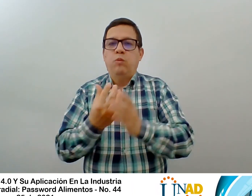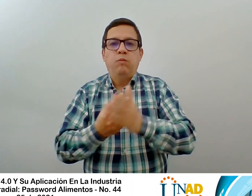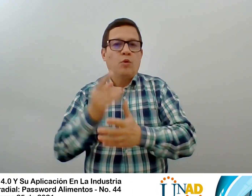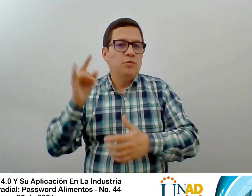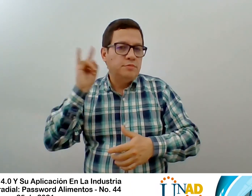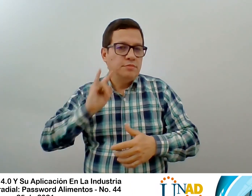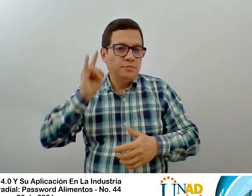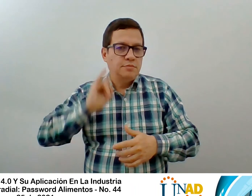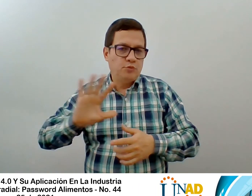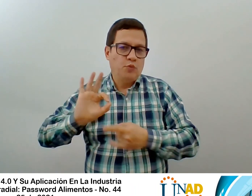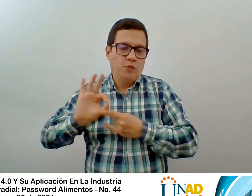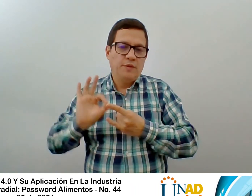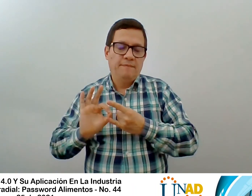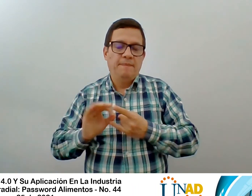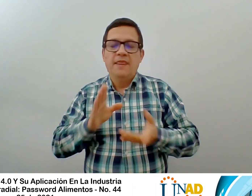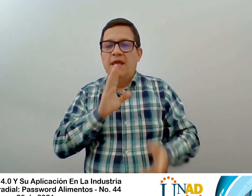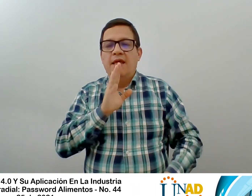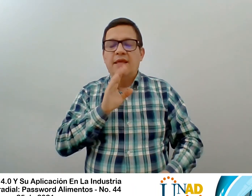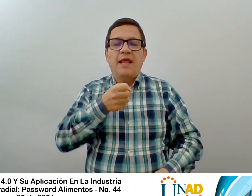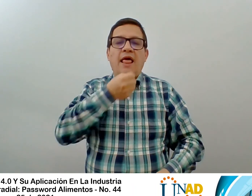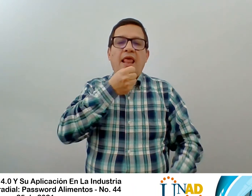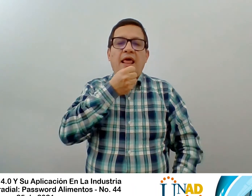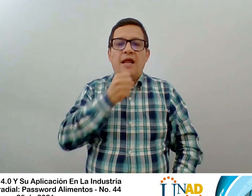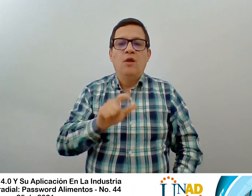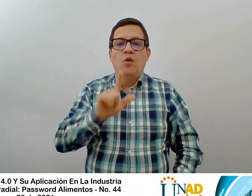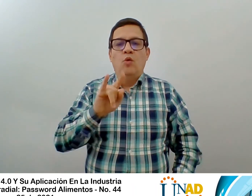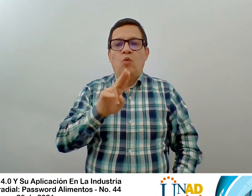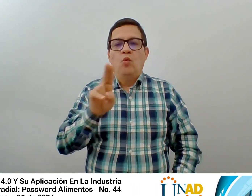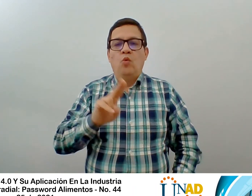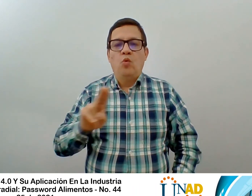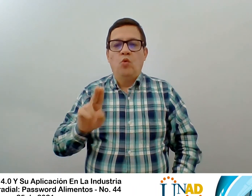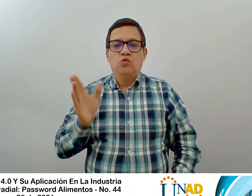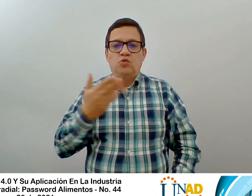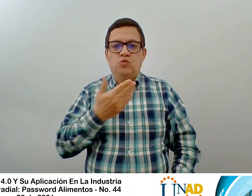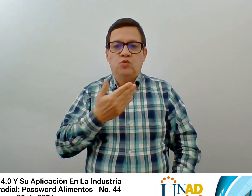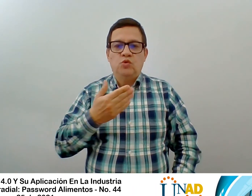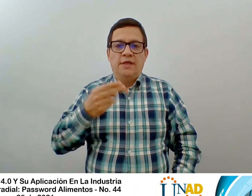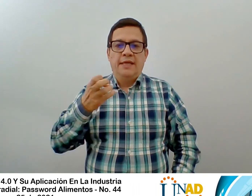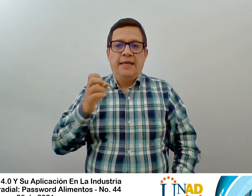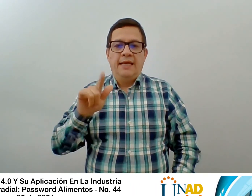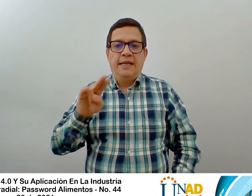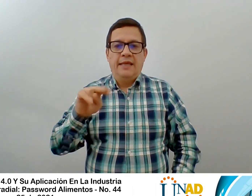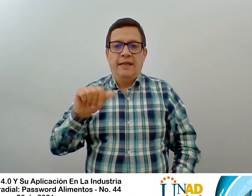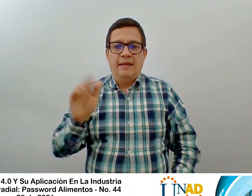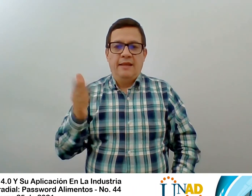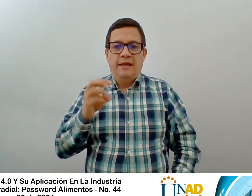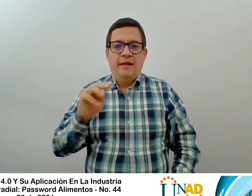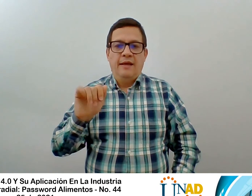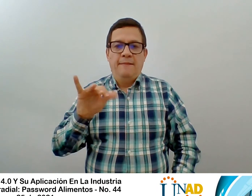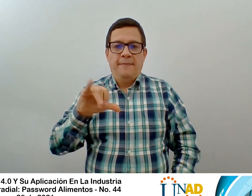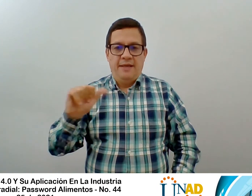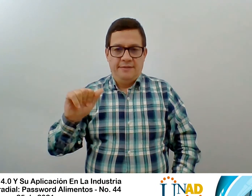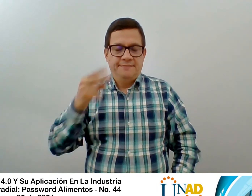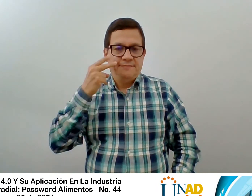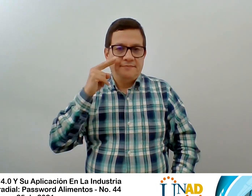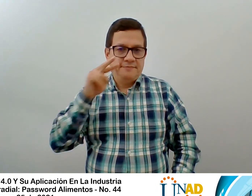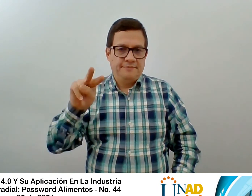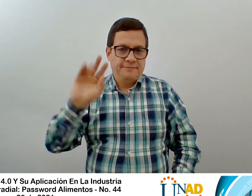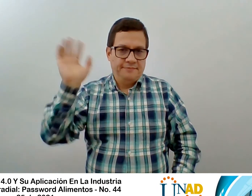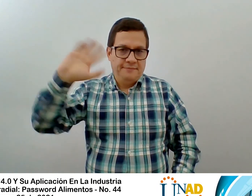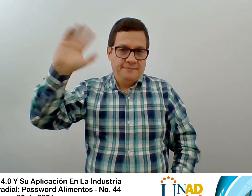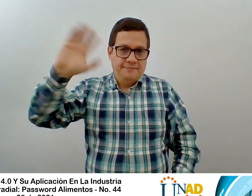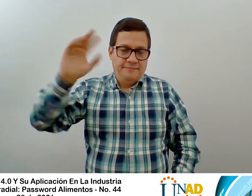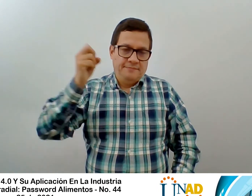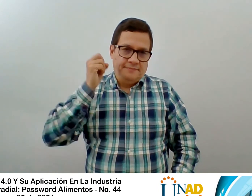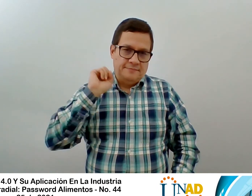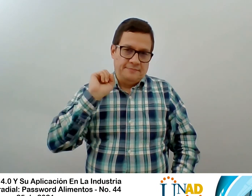Páez, pertenecientes a la tecnología en producción de audio UNAD. Les habló Luz Helena Hernández Amaya y recuerden que tenemos una cita en nuestro